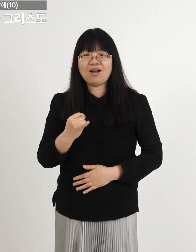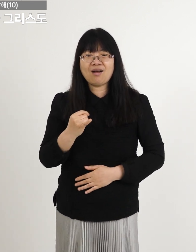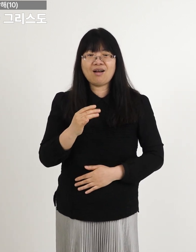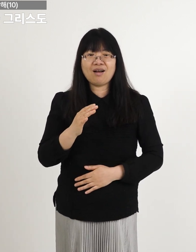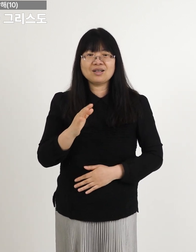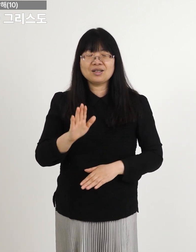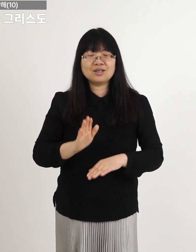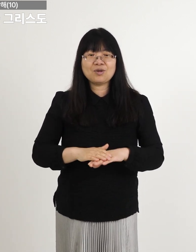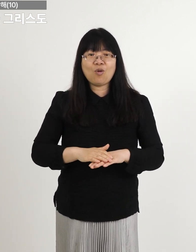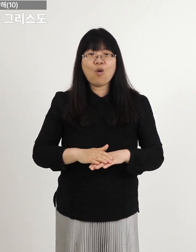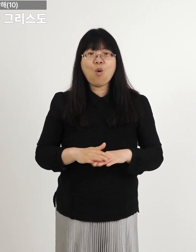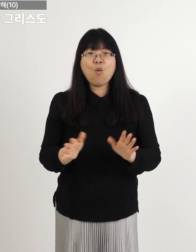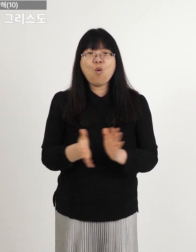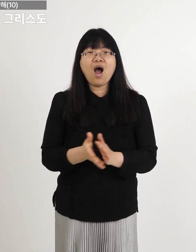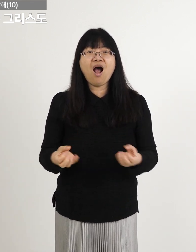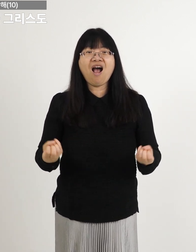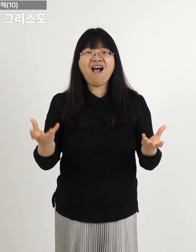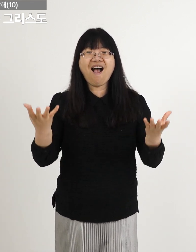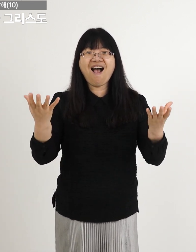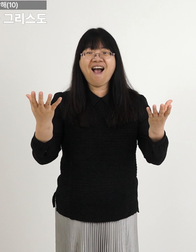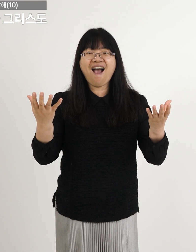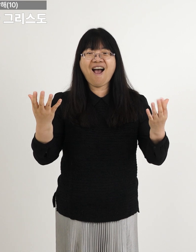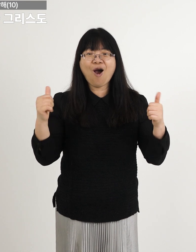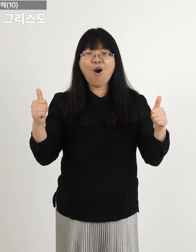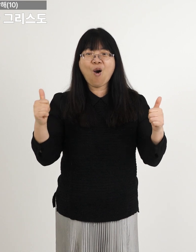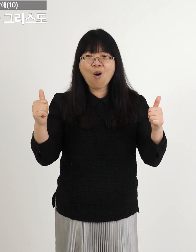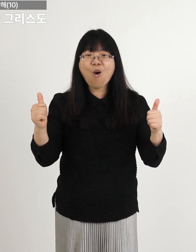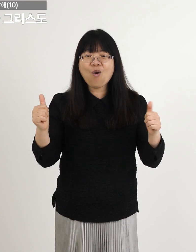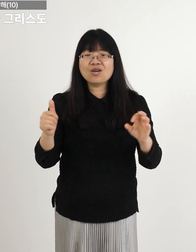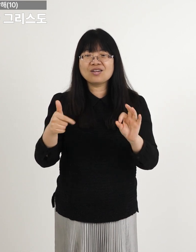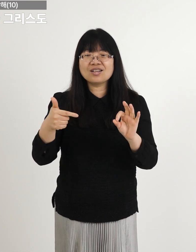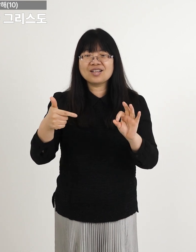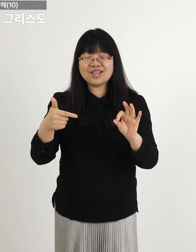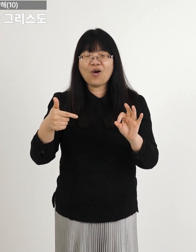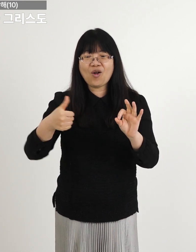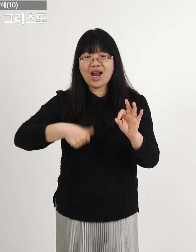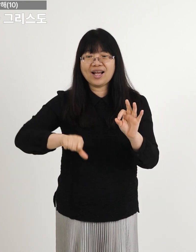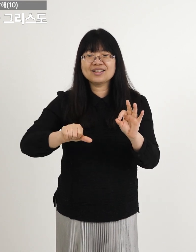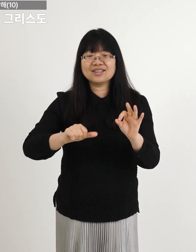털고 할렐루야 이제 됐네. 10배 얻었으니까.